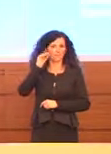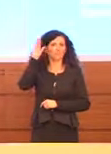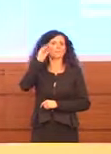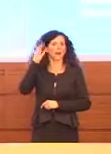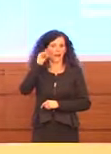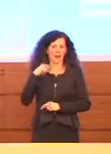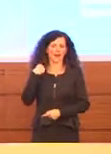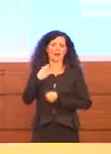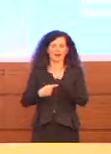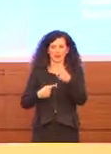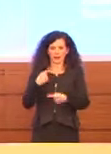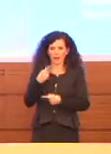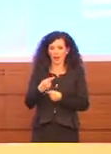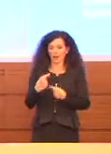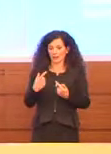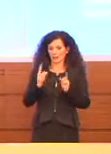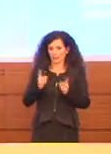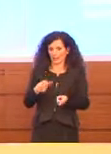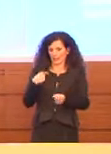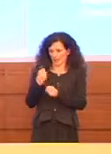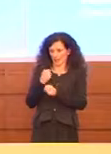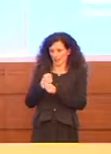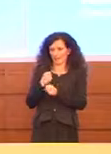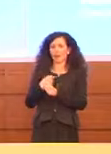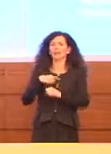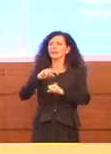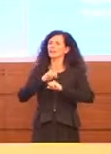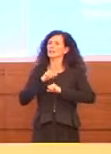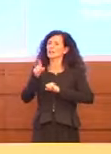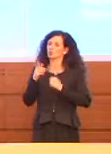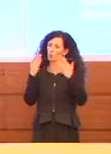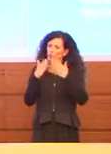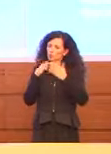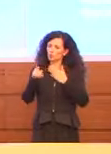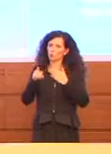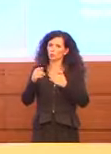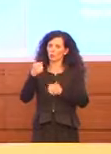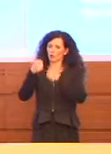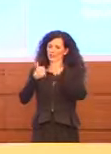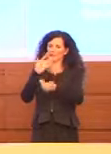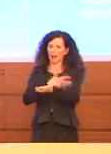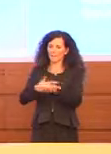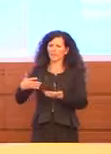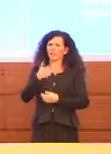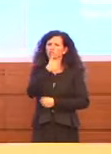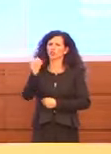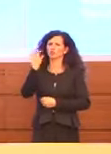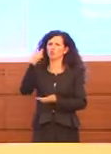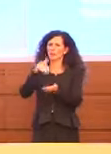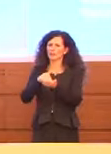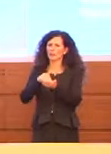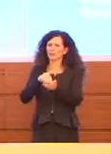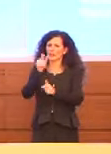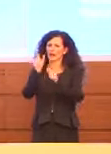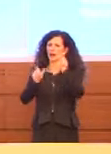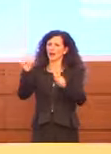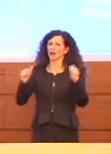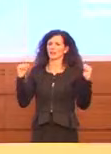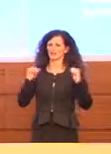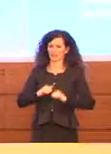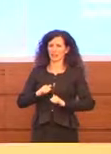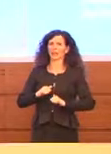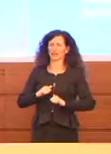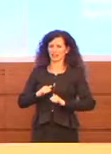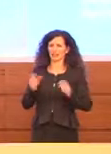immagino che questo grande studio che sta partendo dissero prevalenza su 100 di un campione di 150 mila italiani con uno dei